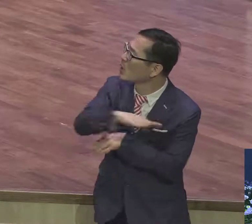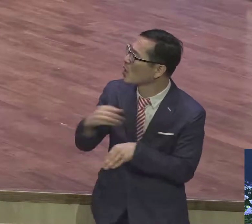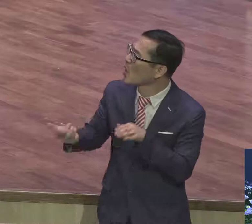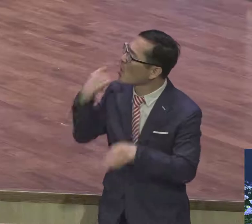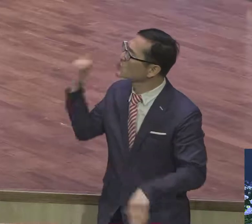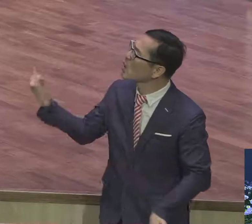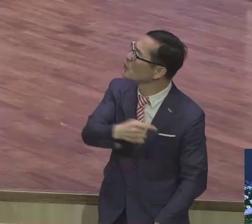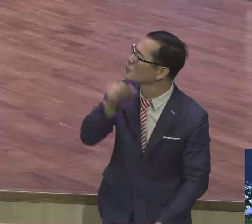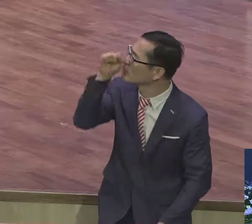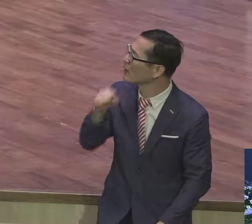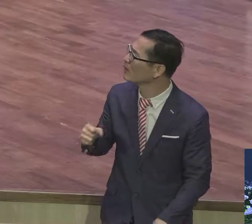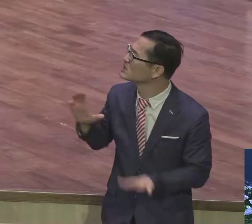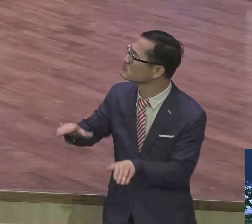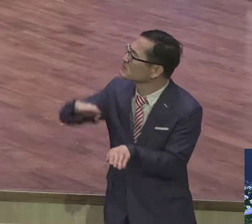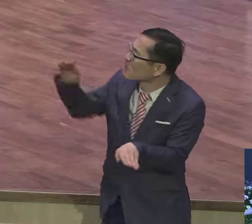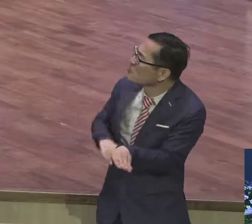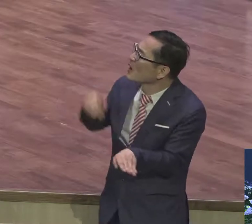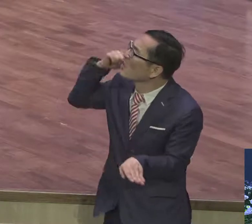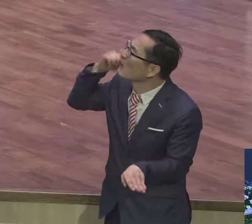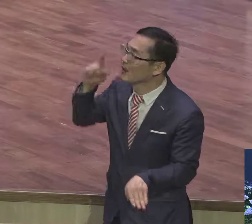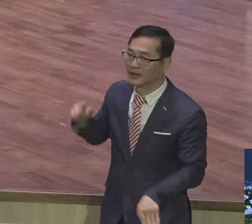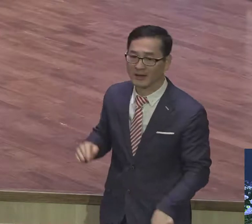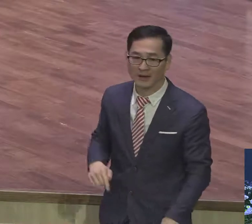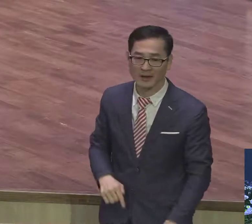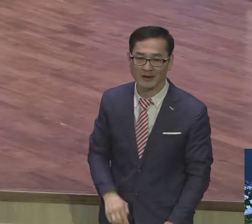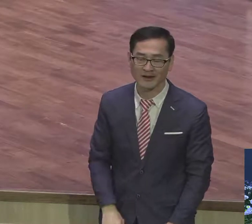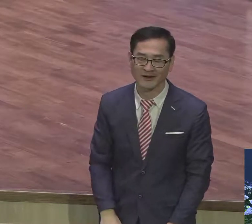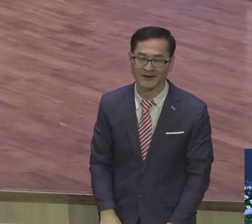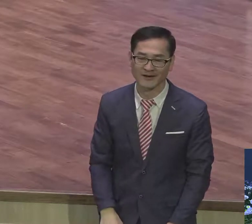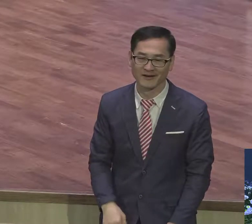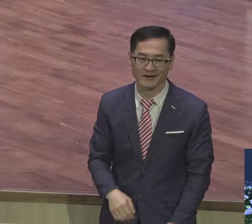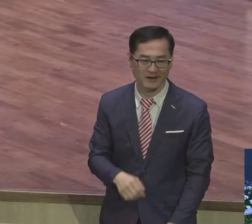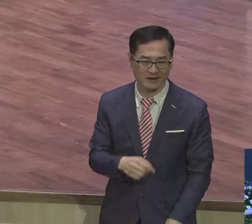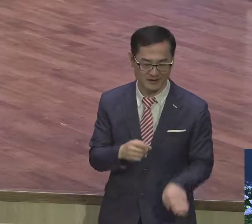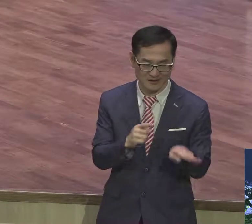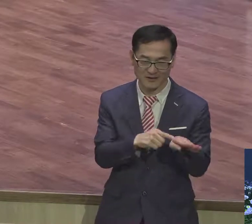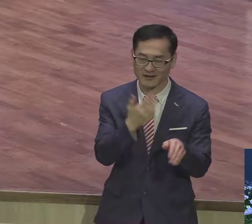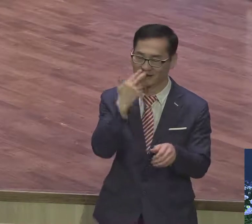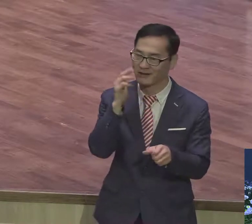달라요 문화가 문화가 달라요 다 문화가